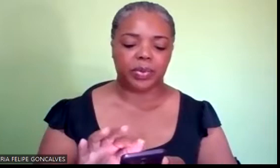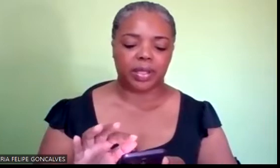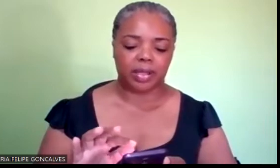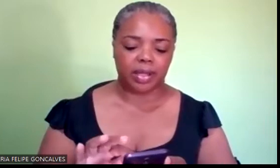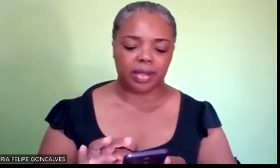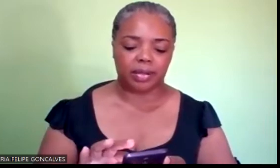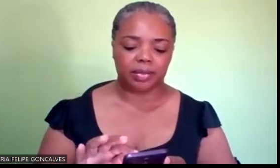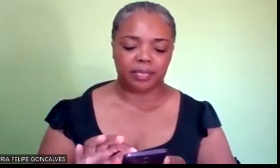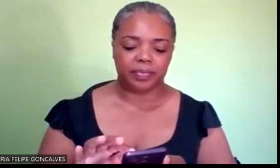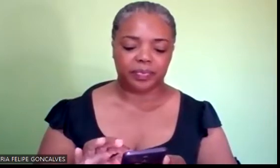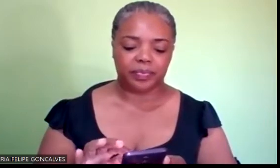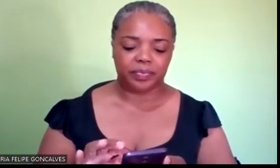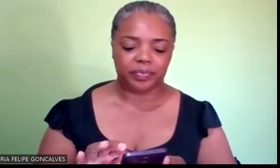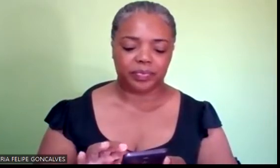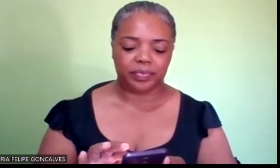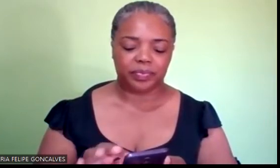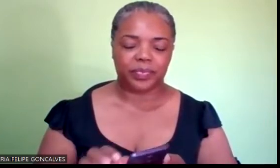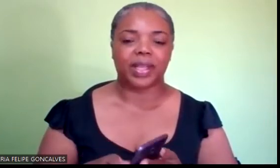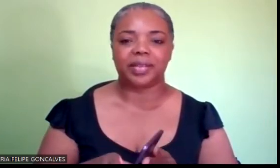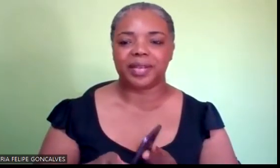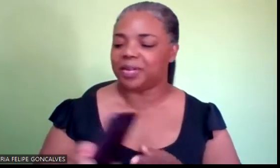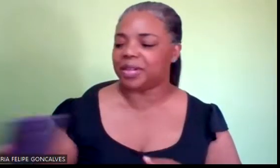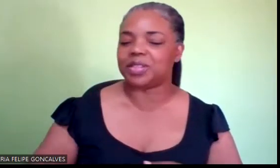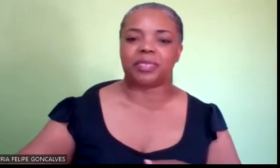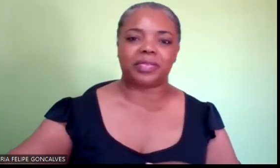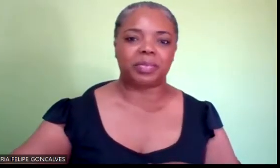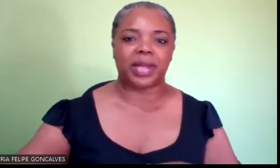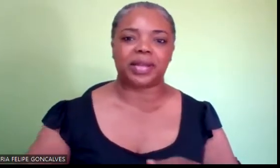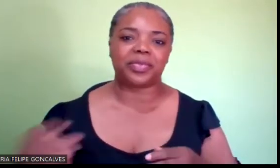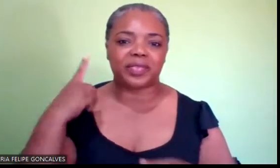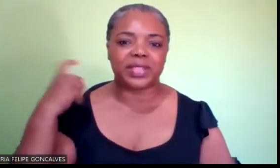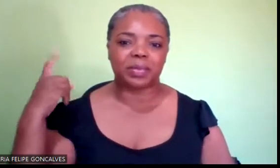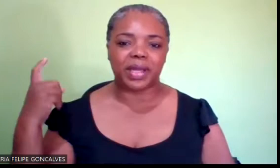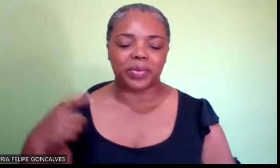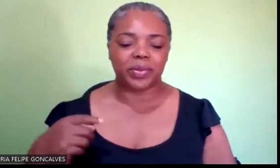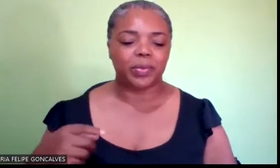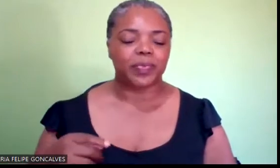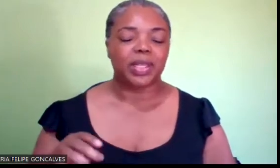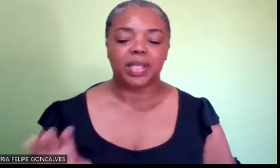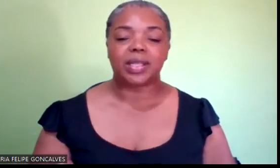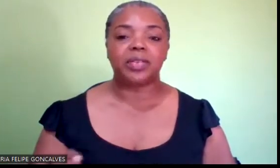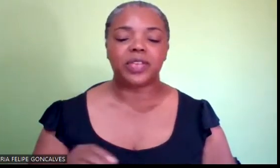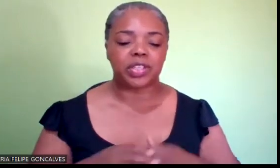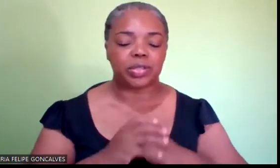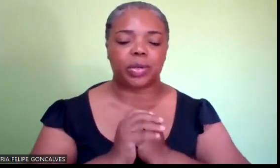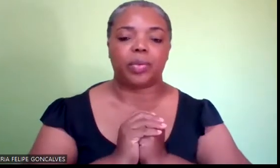porque tá. Aí, agora ele só vai vibrar, não vai fazer barulho. Então, veja só,